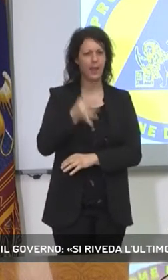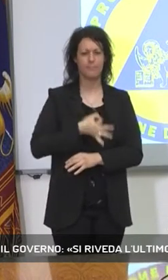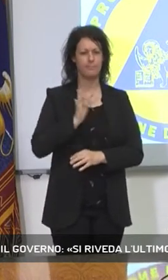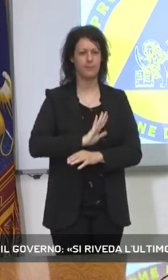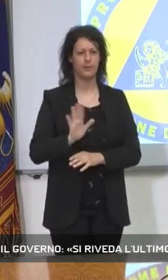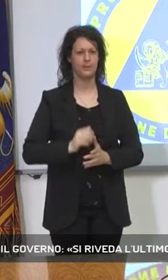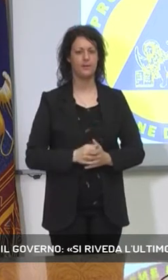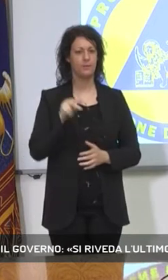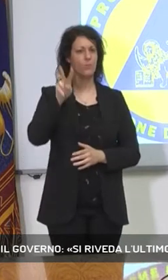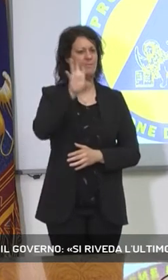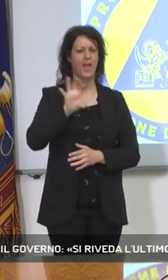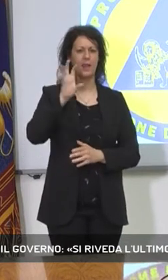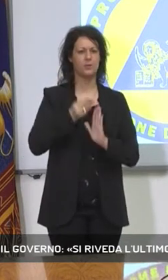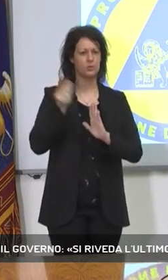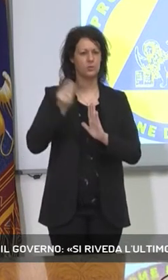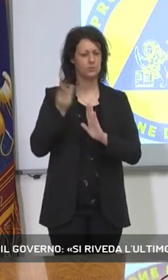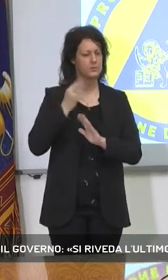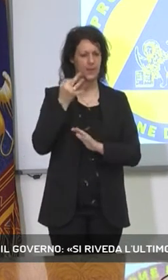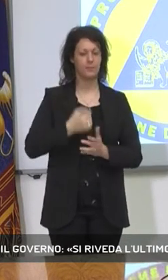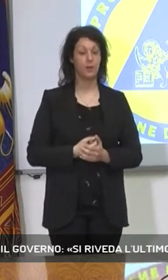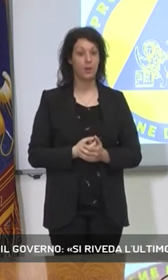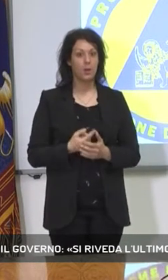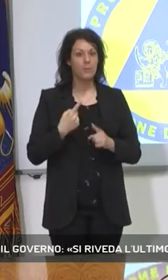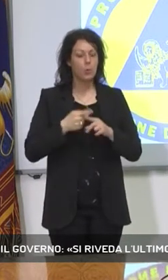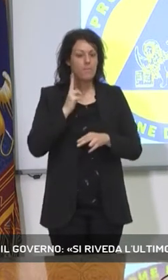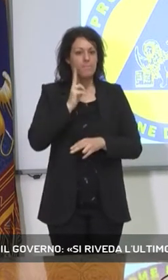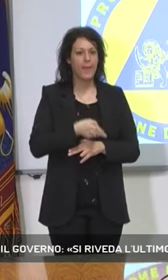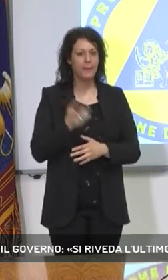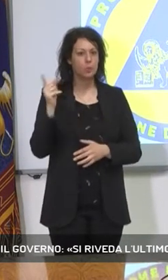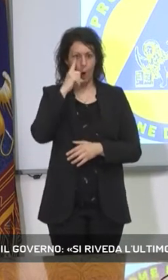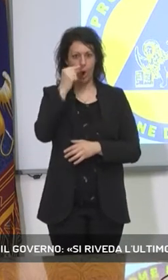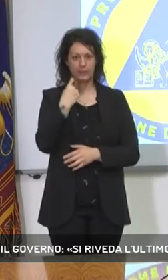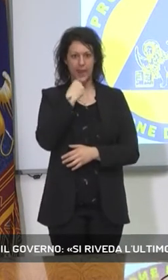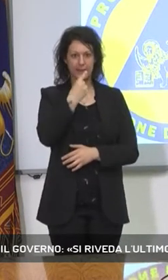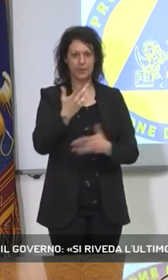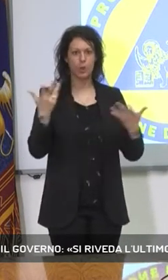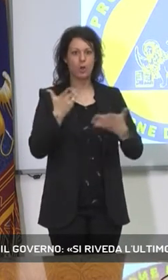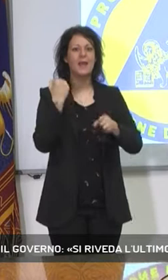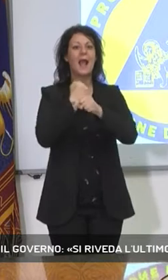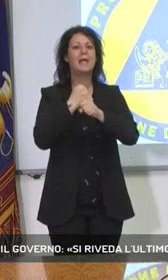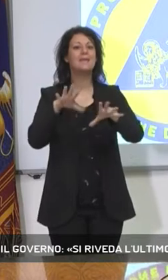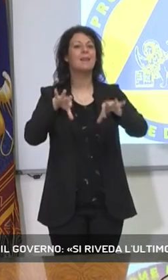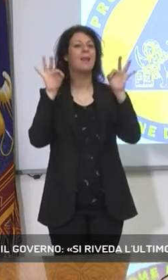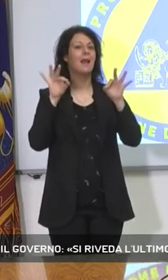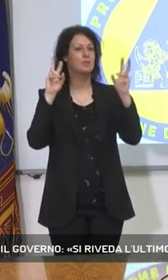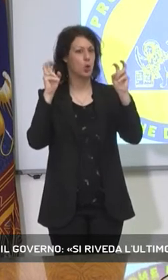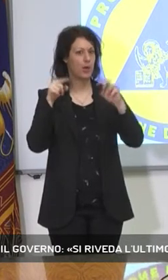2 peggio ancora quando è stato detto è stato fatto accenno alla cassa integrazione